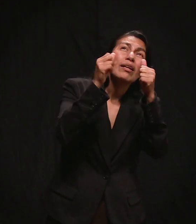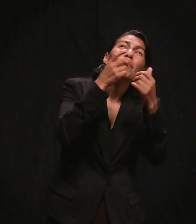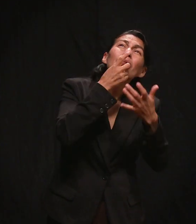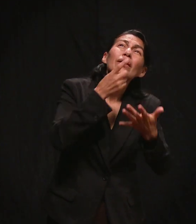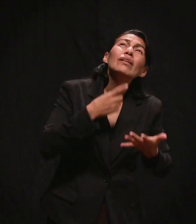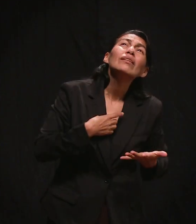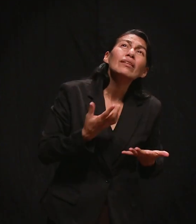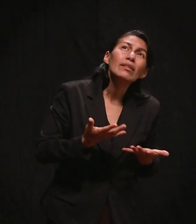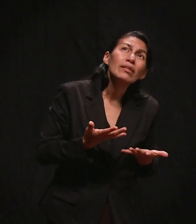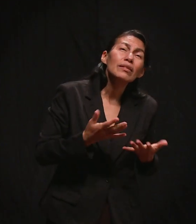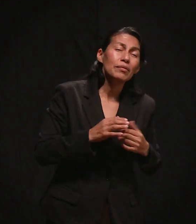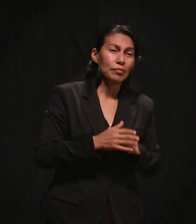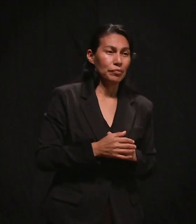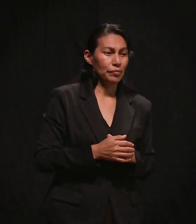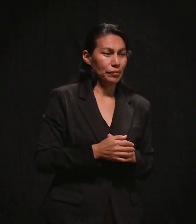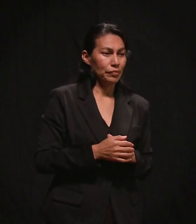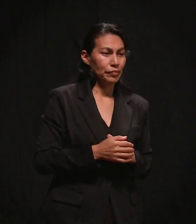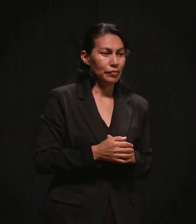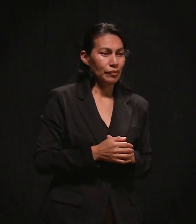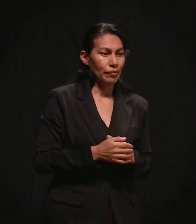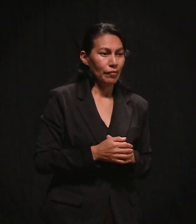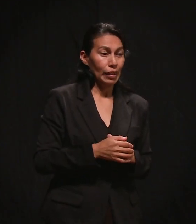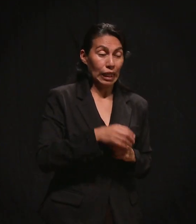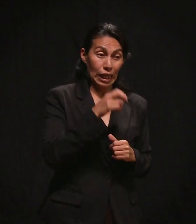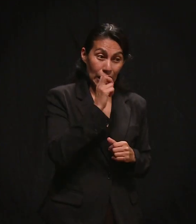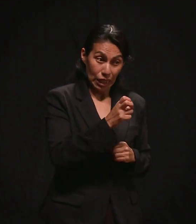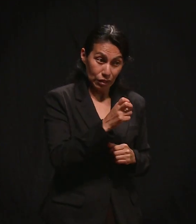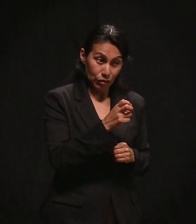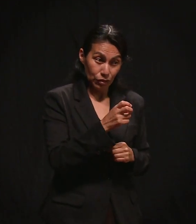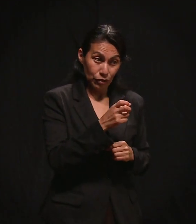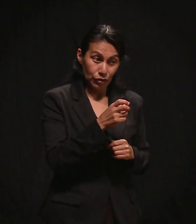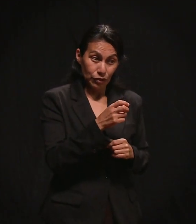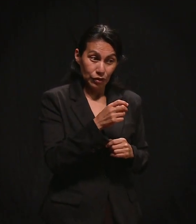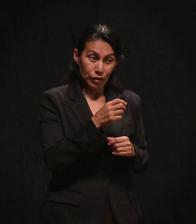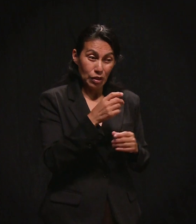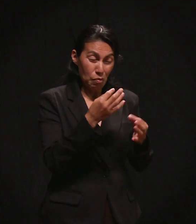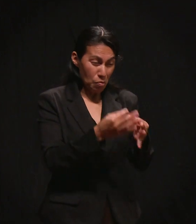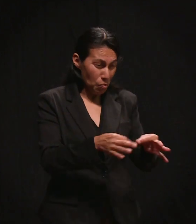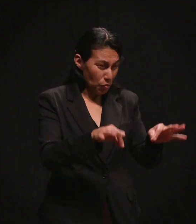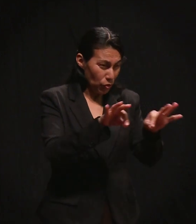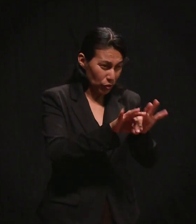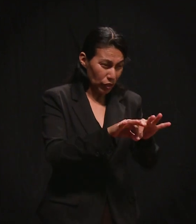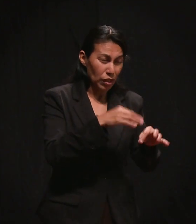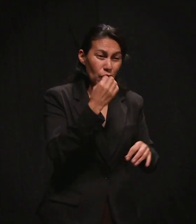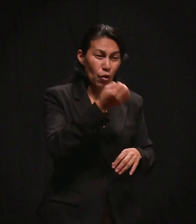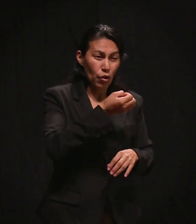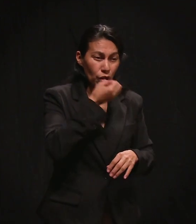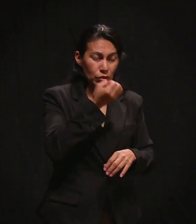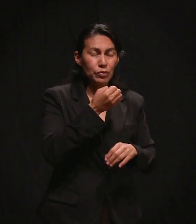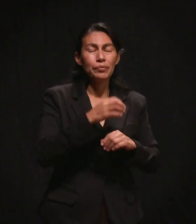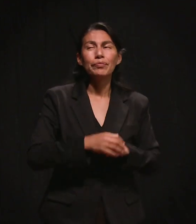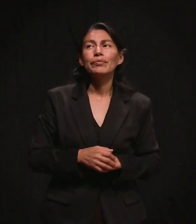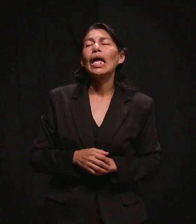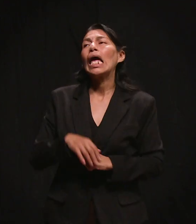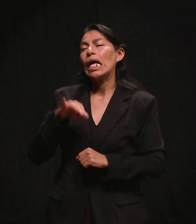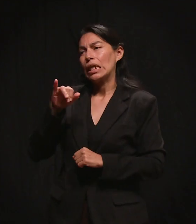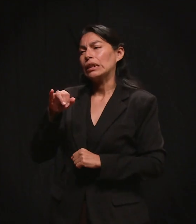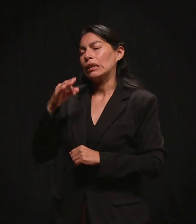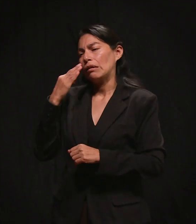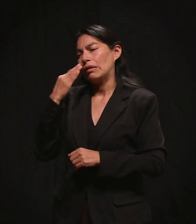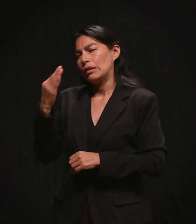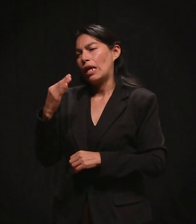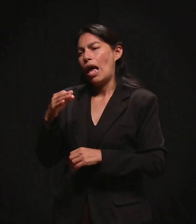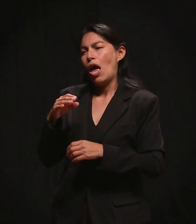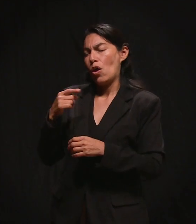providencia. Y eso es la clave de la oración. Tú tienes... Sí, mire, algo que he aprendido en